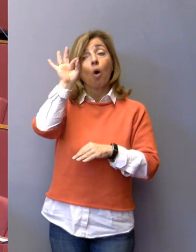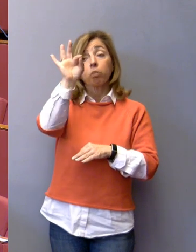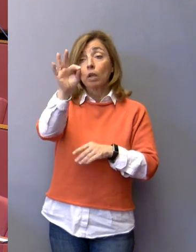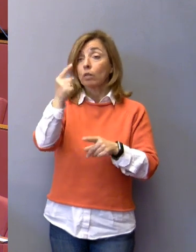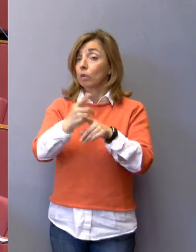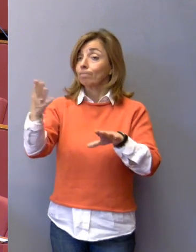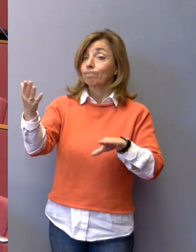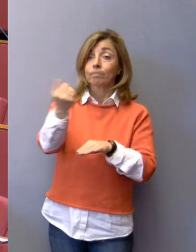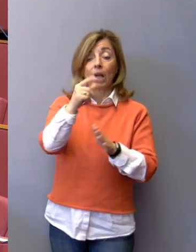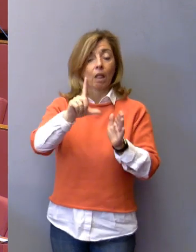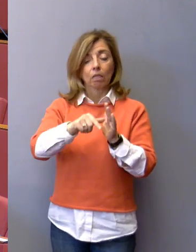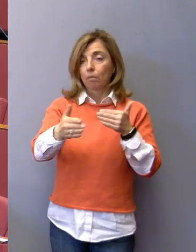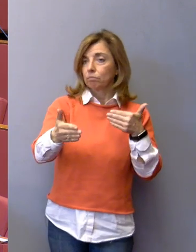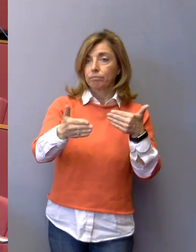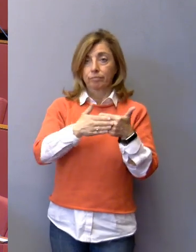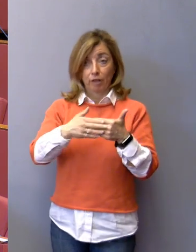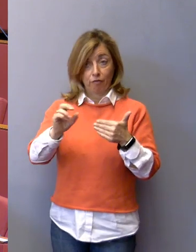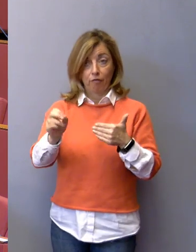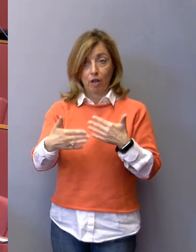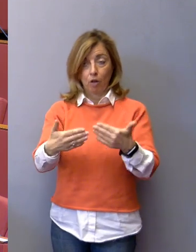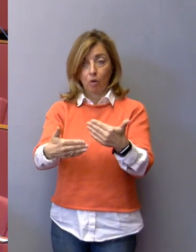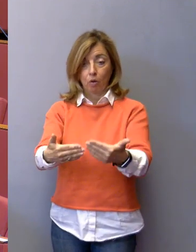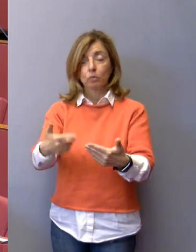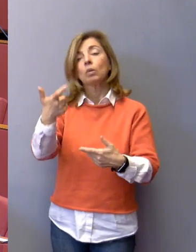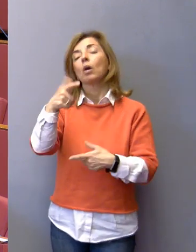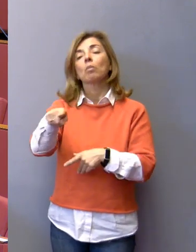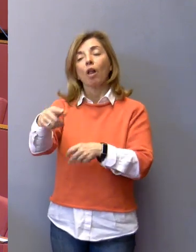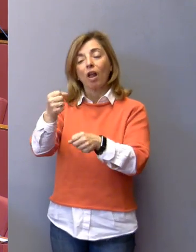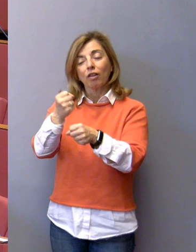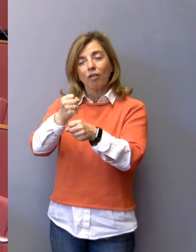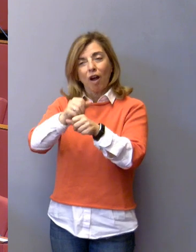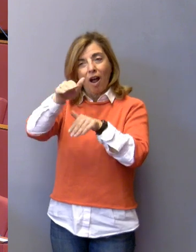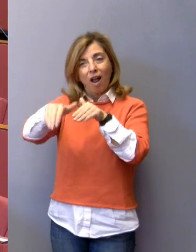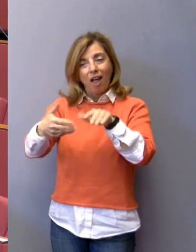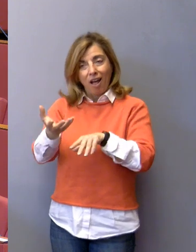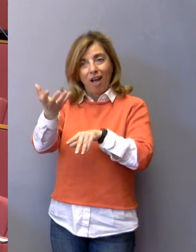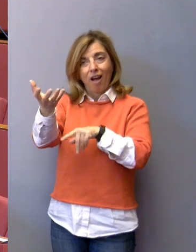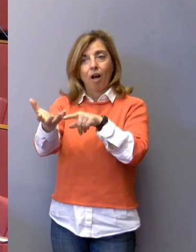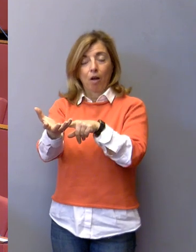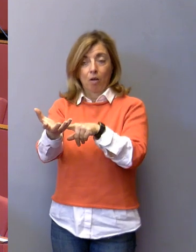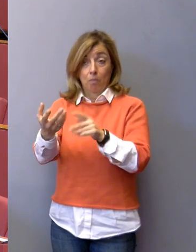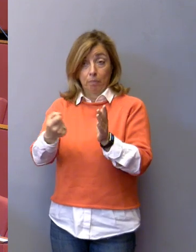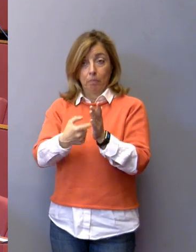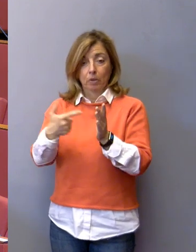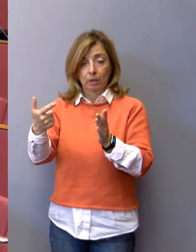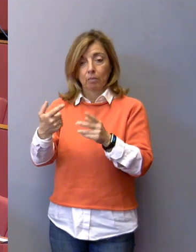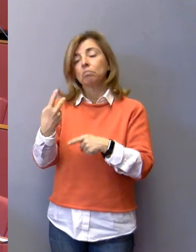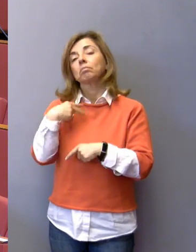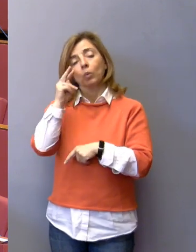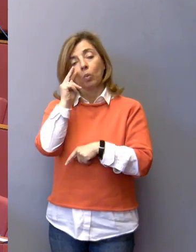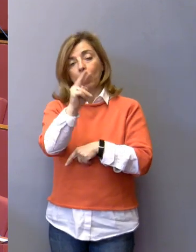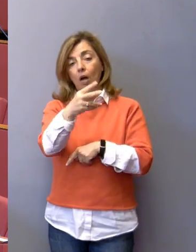possibile perché Perché quest'opera è propedeutica alle guardo l'assessore Campora anche